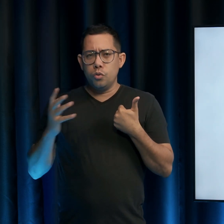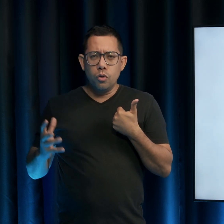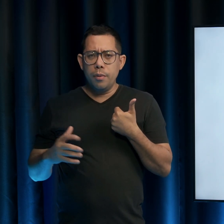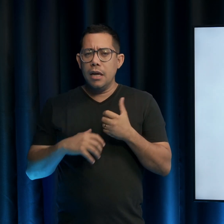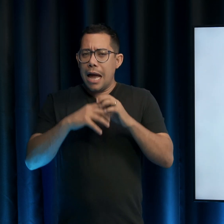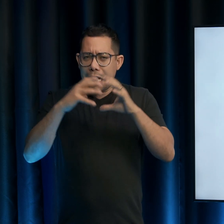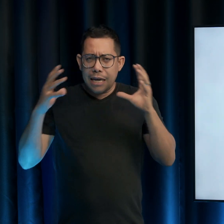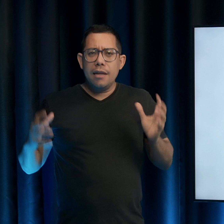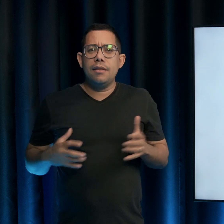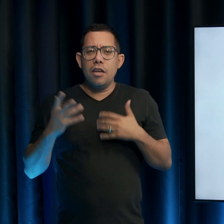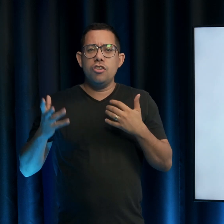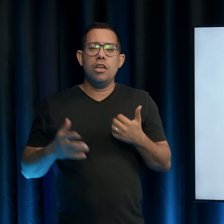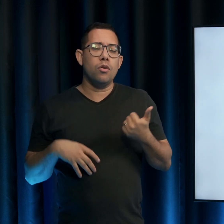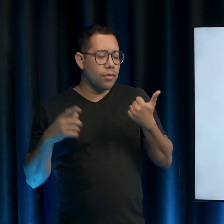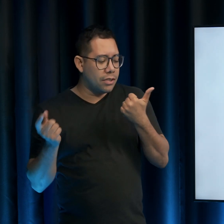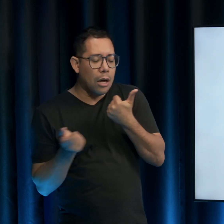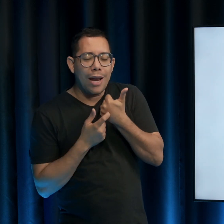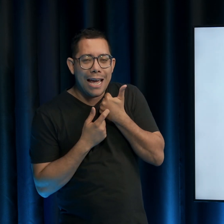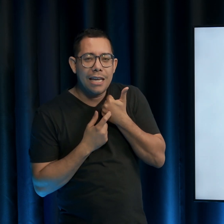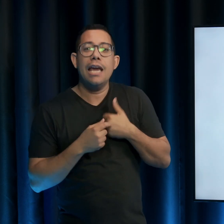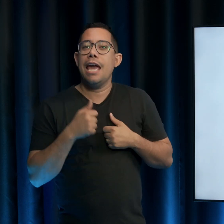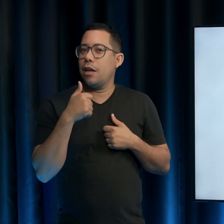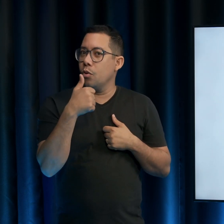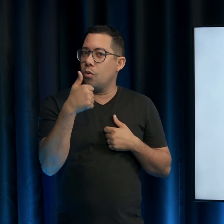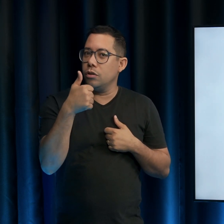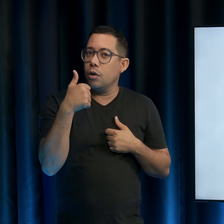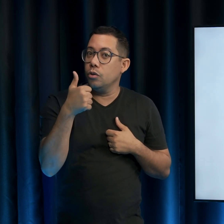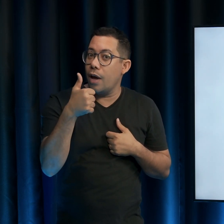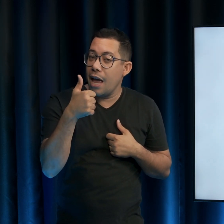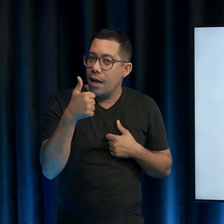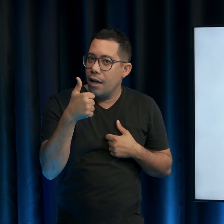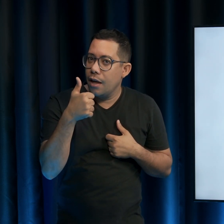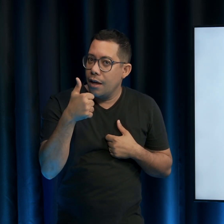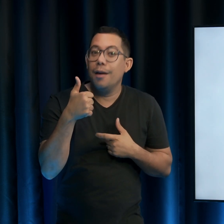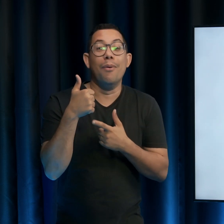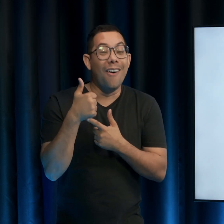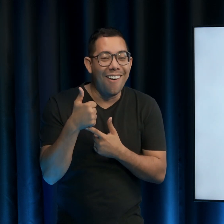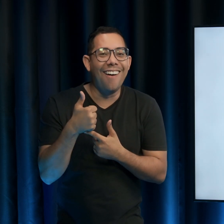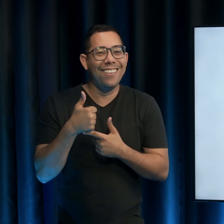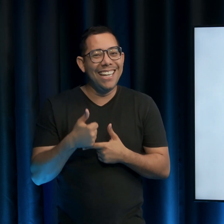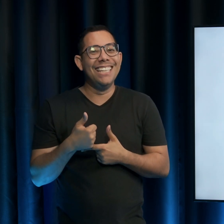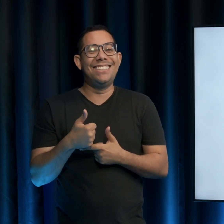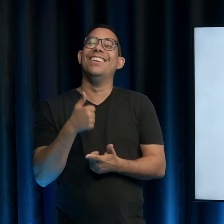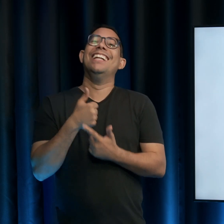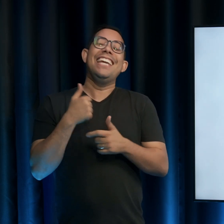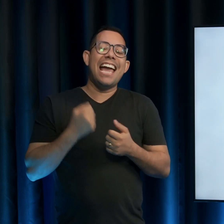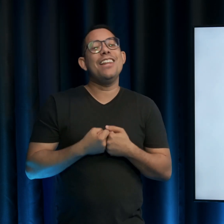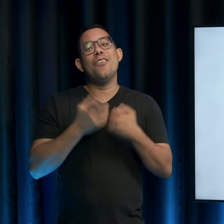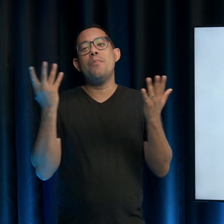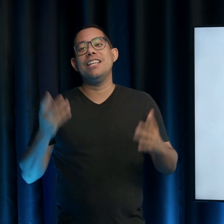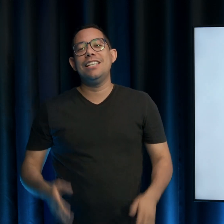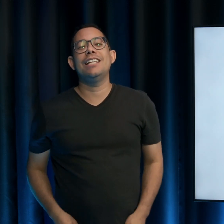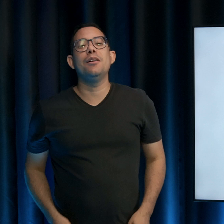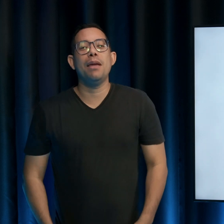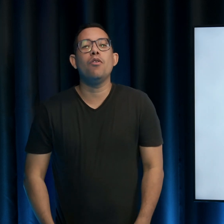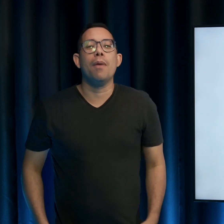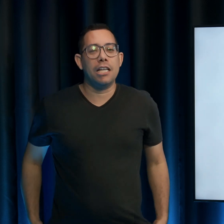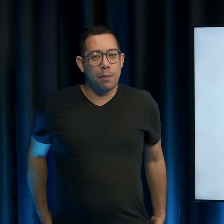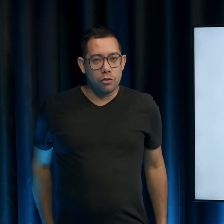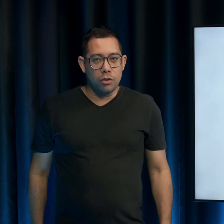YouTube, aquele entende que quando você dá o like, é que o conteúdo é bom, isso! E aí ele compartilha também com mais pessoas. Então